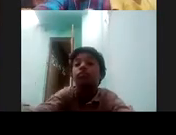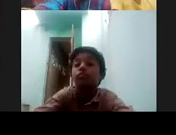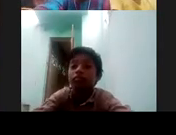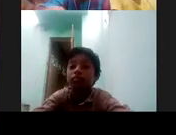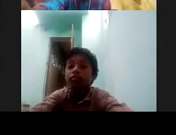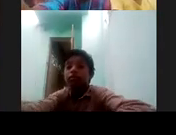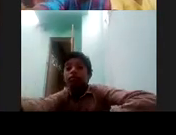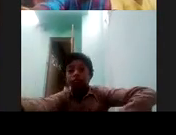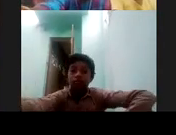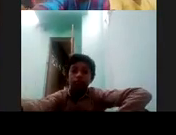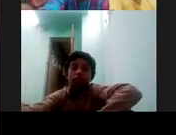தேவையில்லை